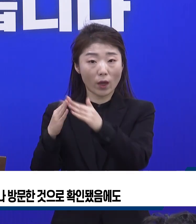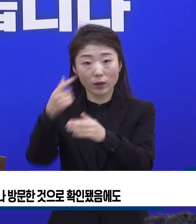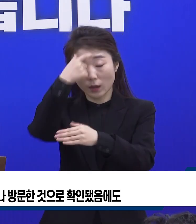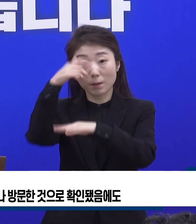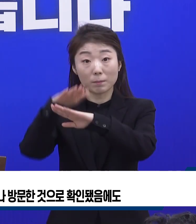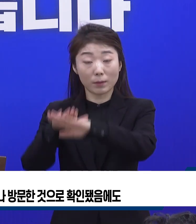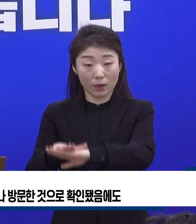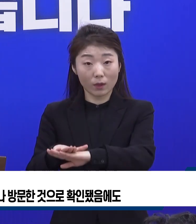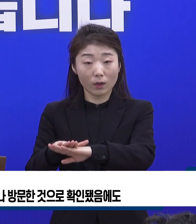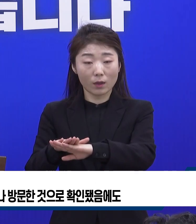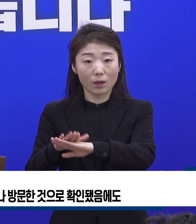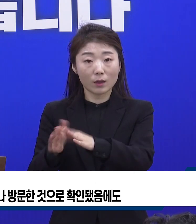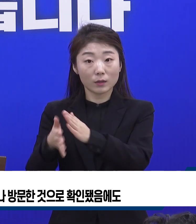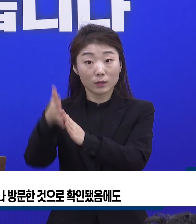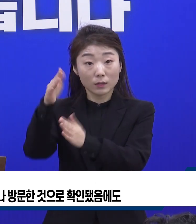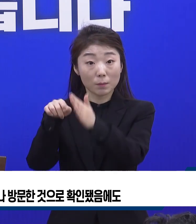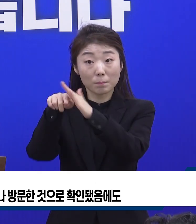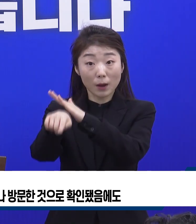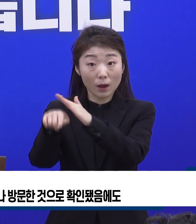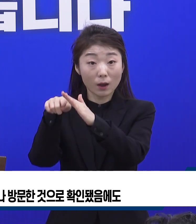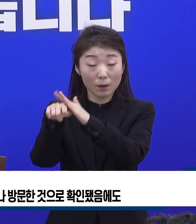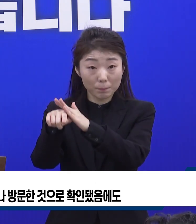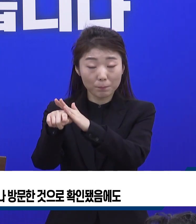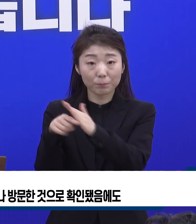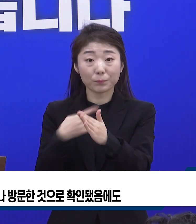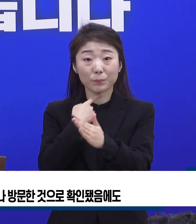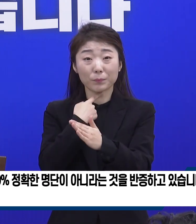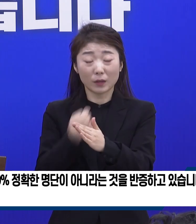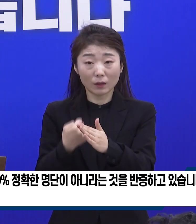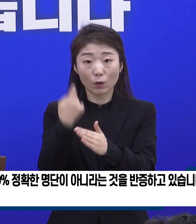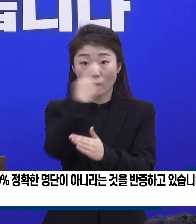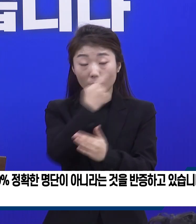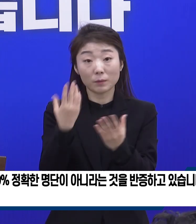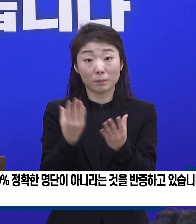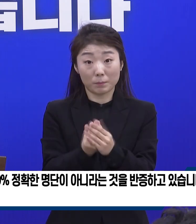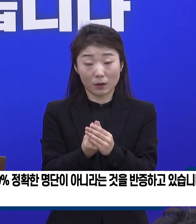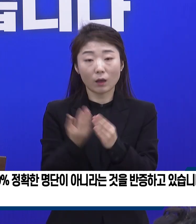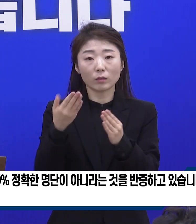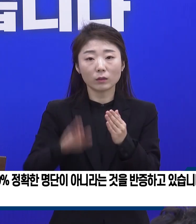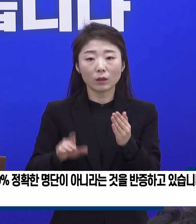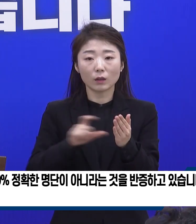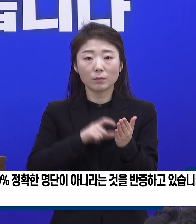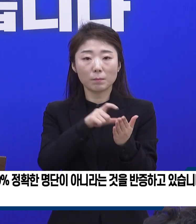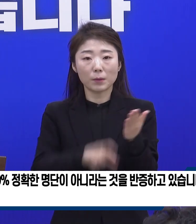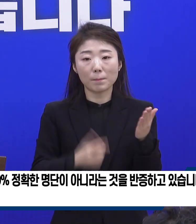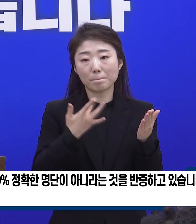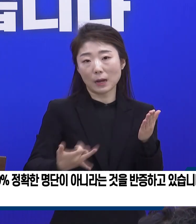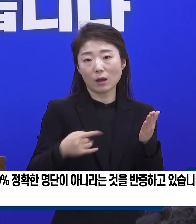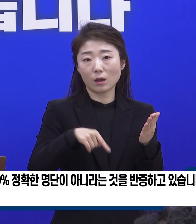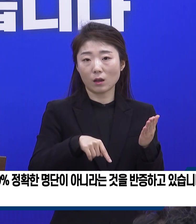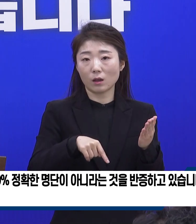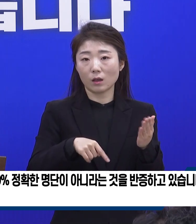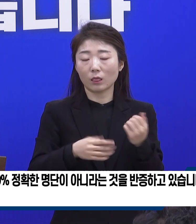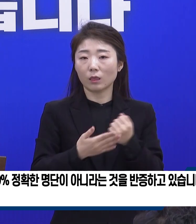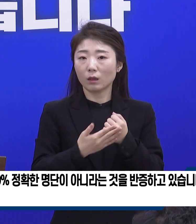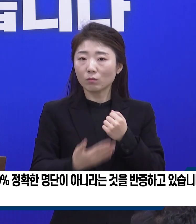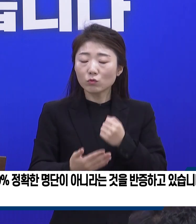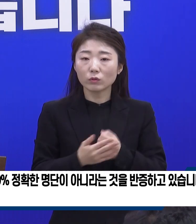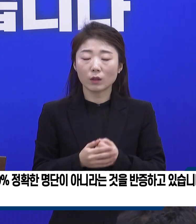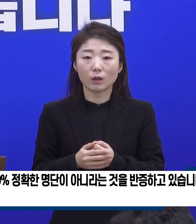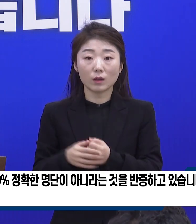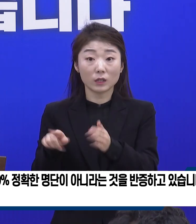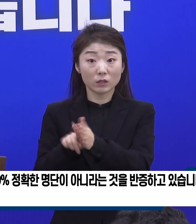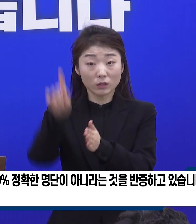예배나 시설에 참석하거나 방문한 것으로 확인되었음에도 명단에 누락되어 있다는 것은 신천지 측이